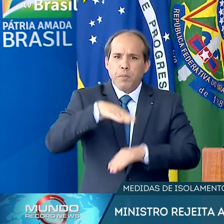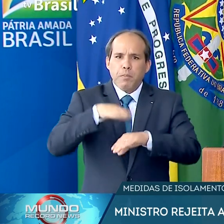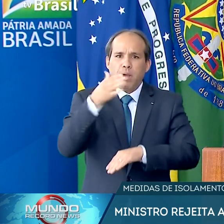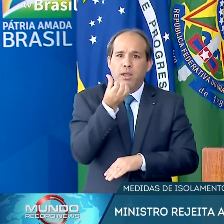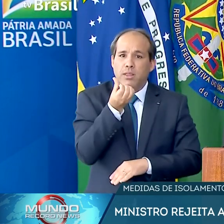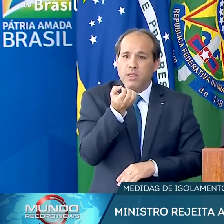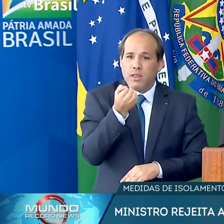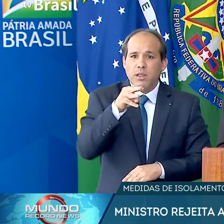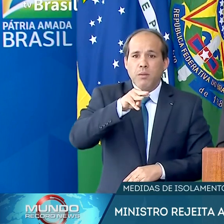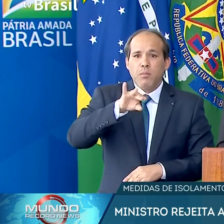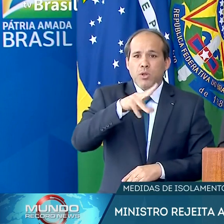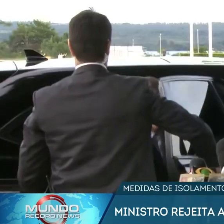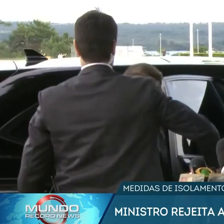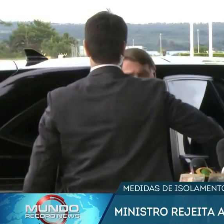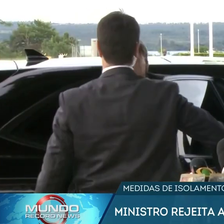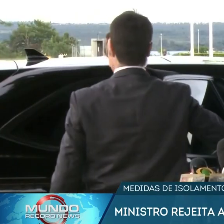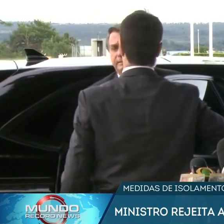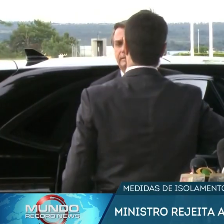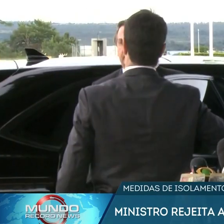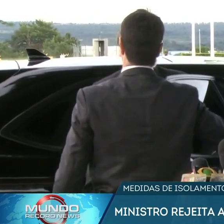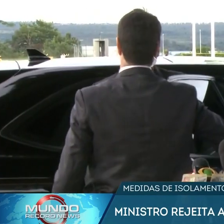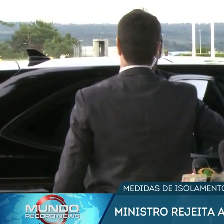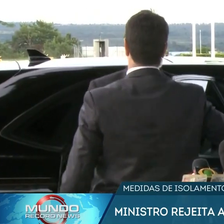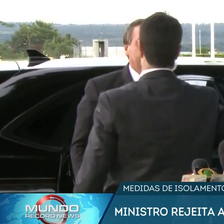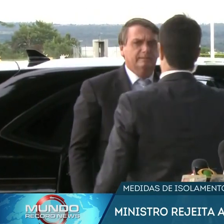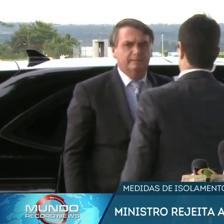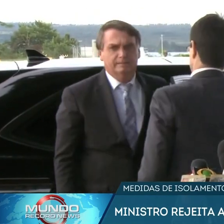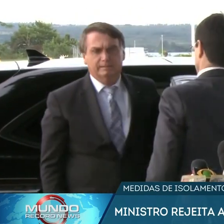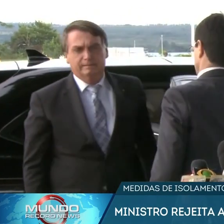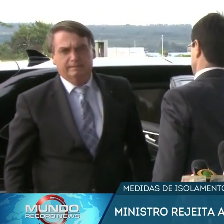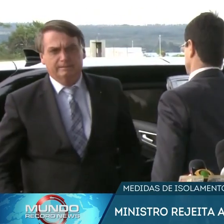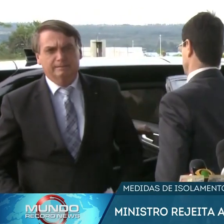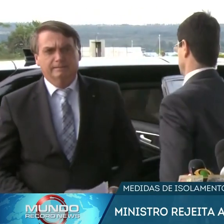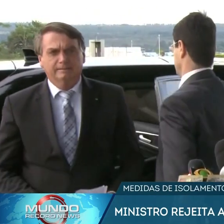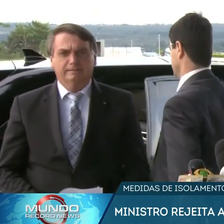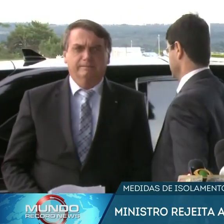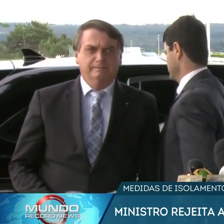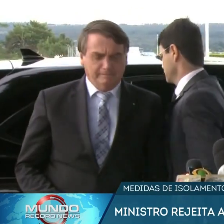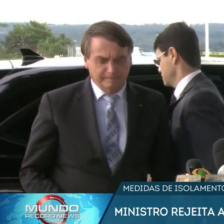Bolsonaro assinou sozinho a ação sem representante da AGU.